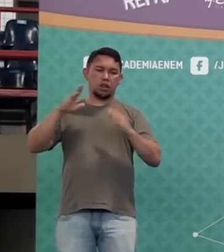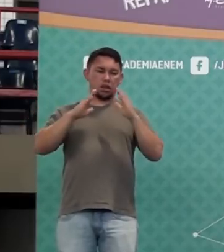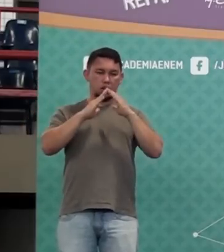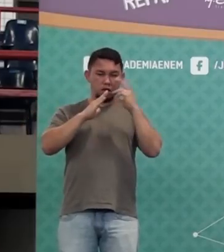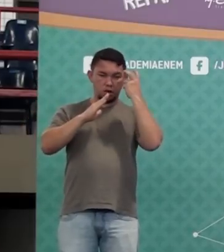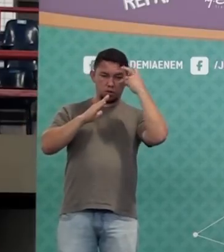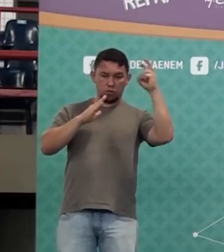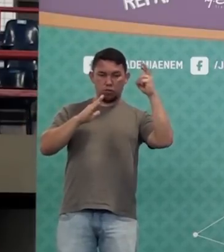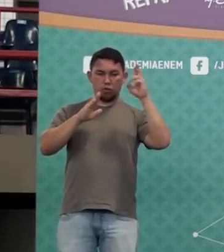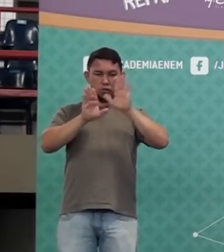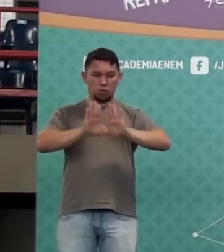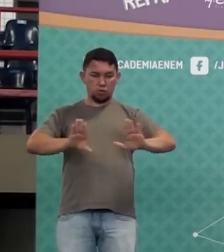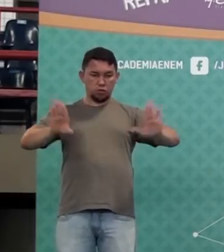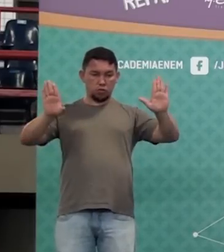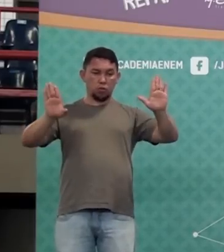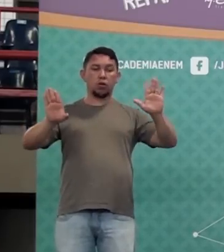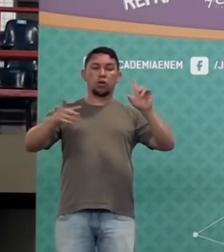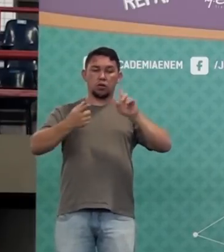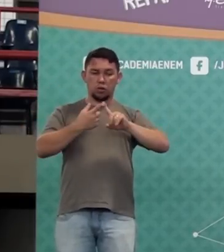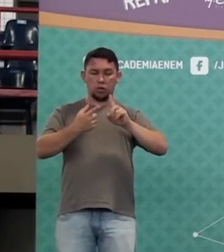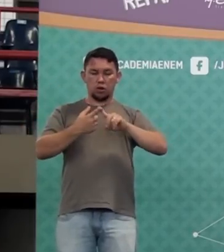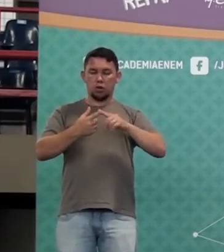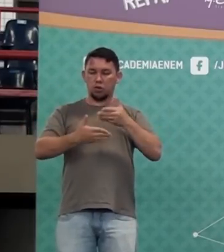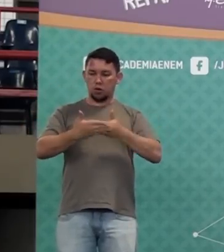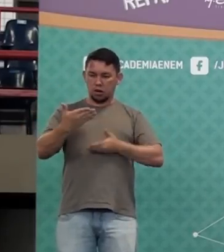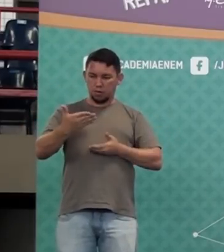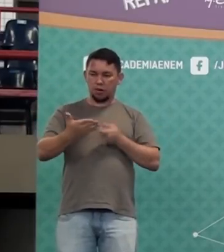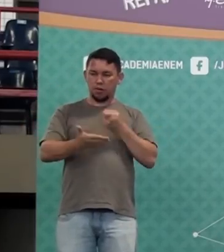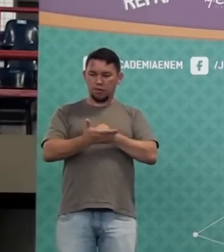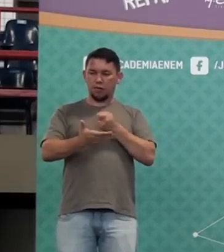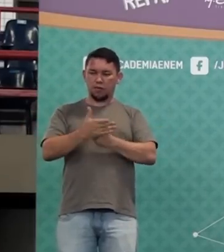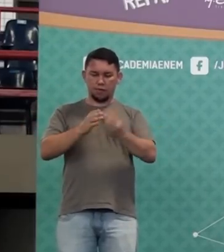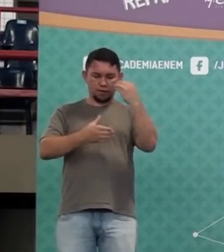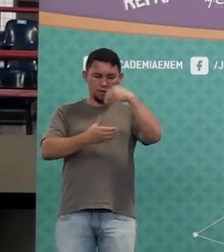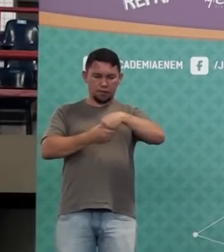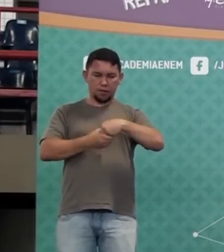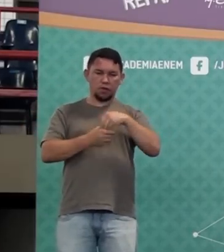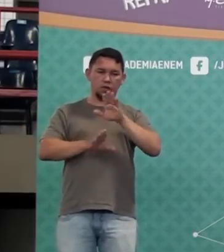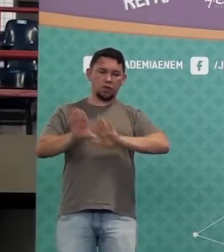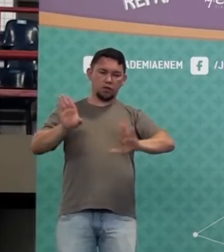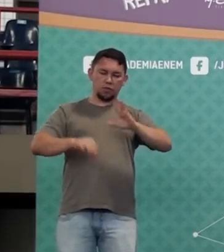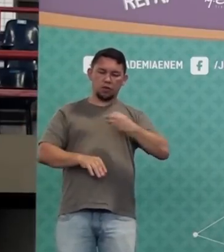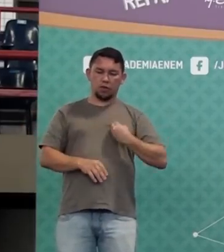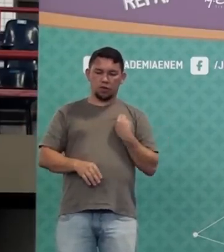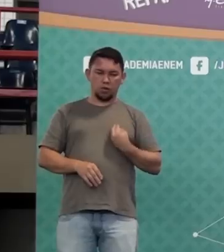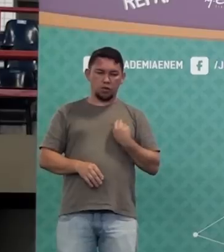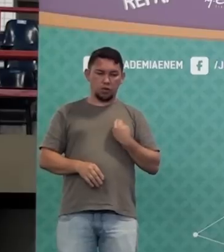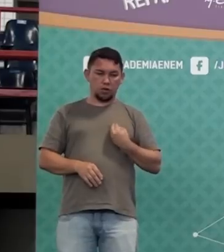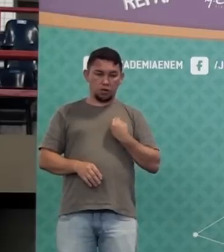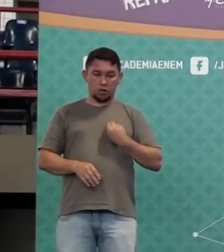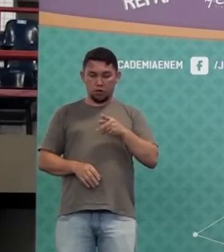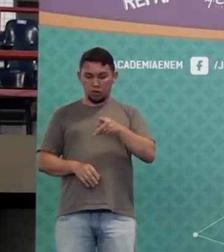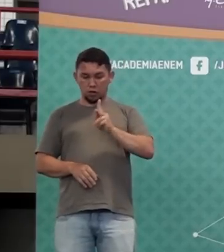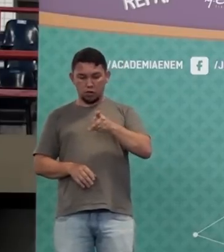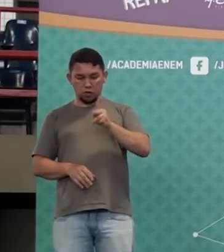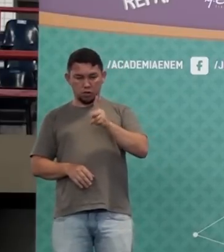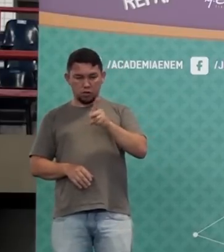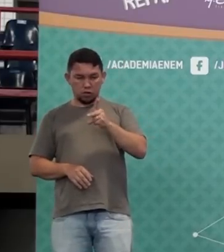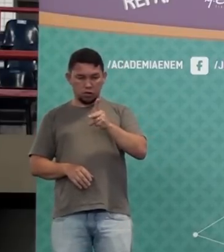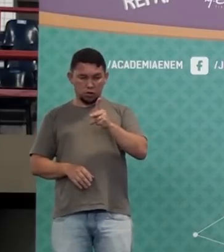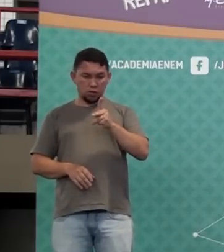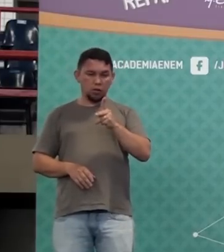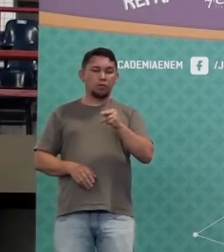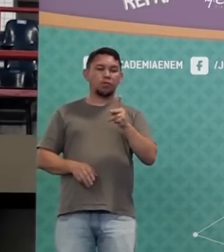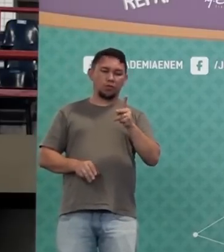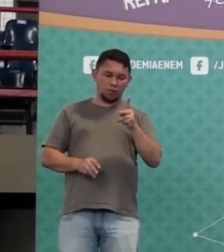UFC, que tem uma prova de conhecimentos gerais, eles cobram isso. Cuidado na vida. A letra K, W